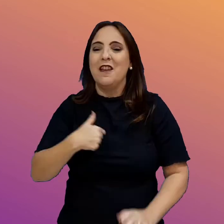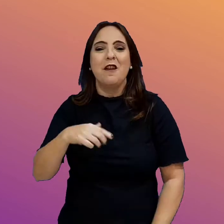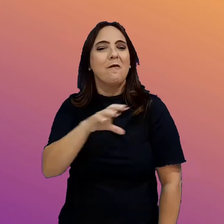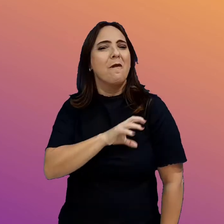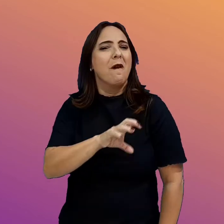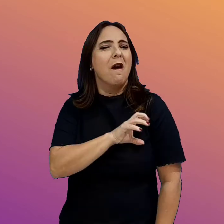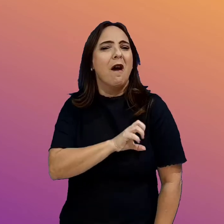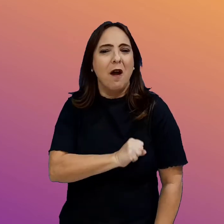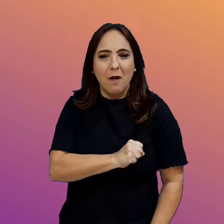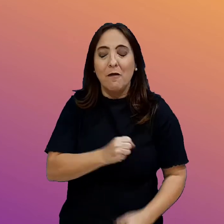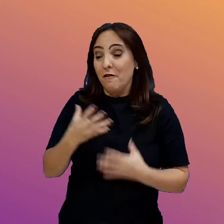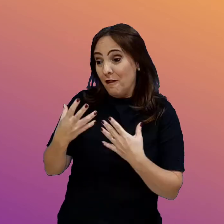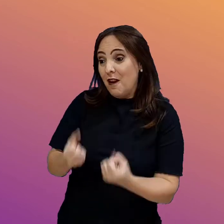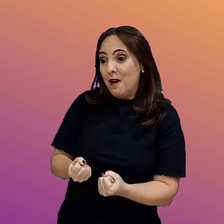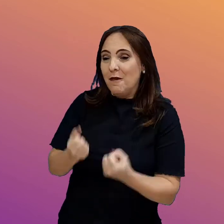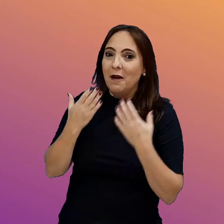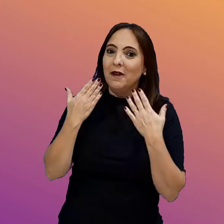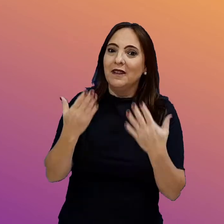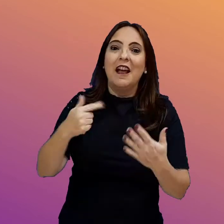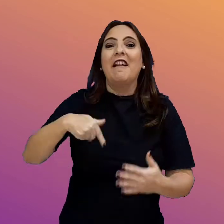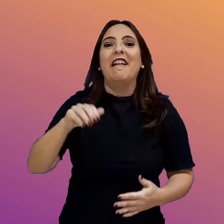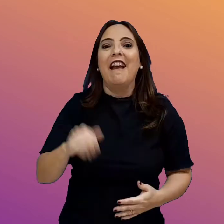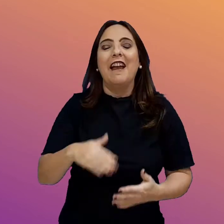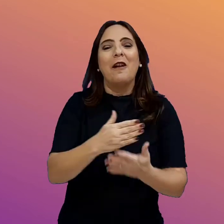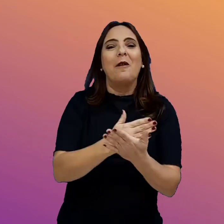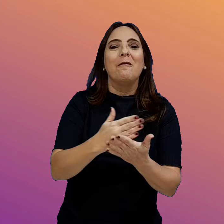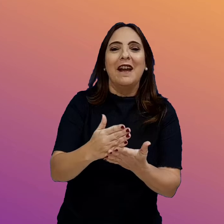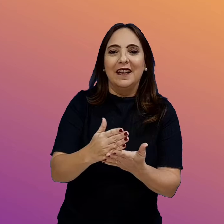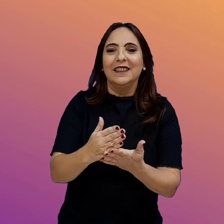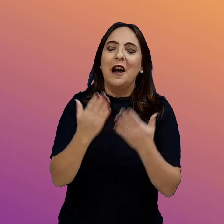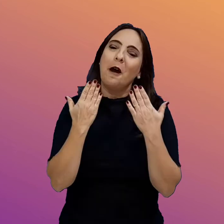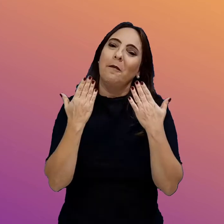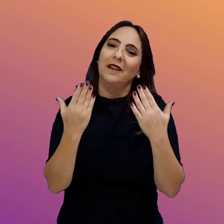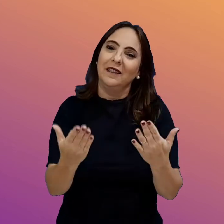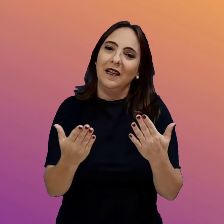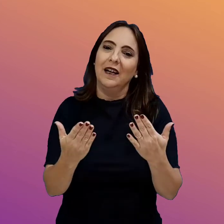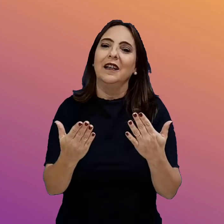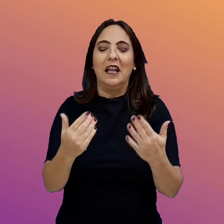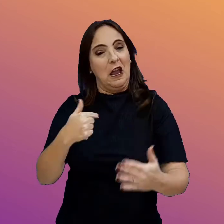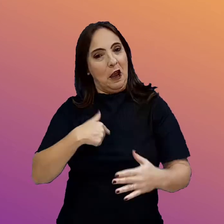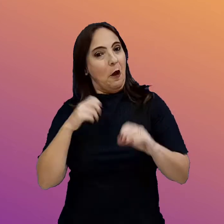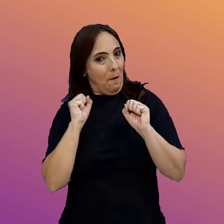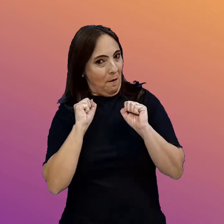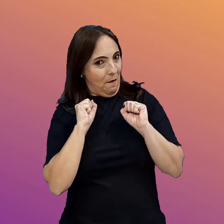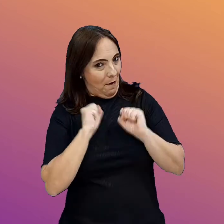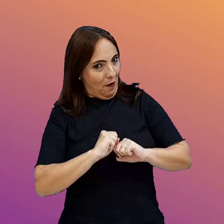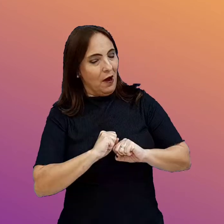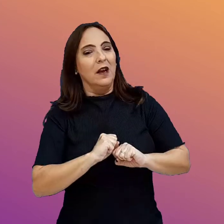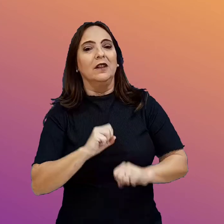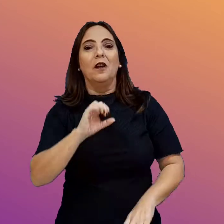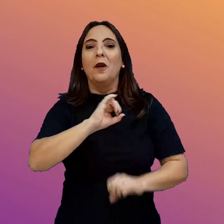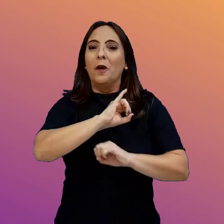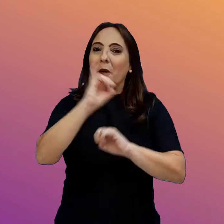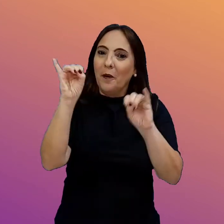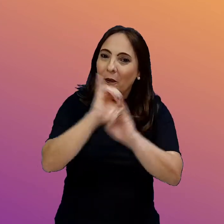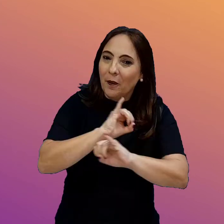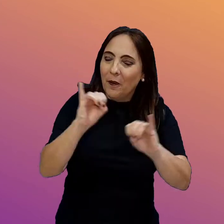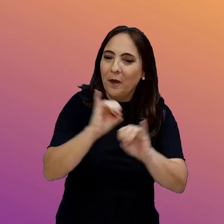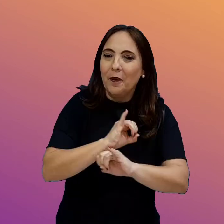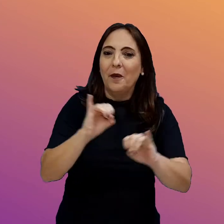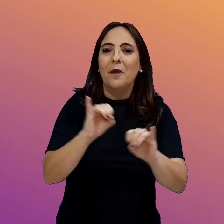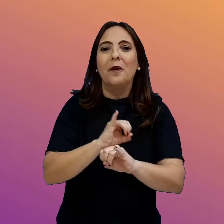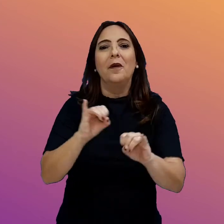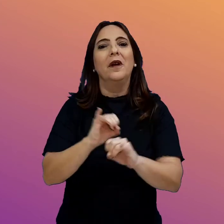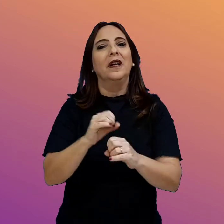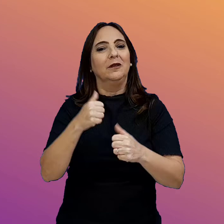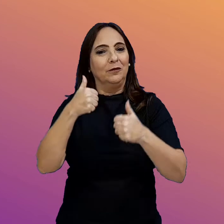coração. Vamos lá? Quem começa se apresentando? Eu posso começar. Olá, queridos, como